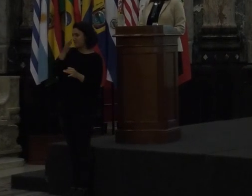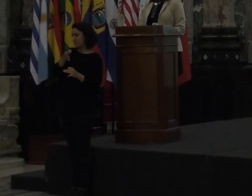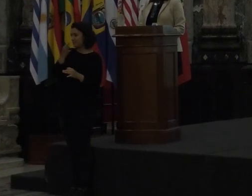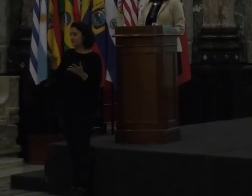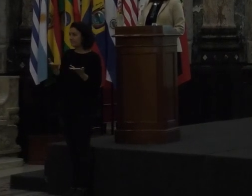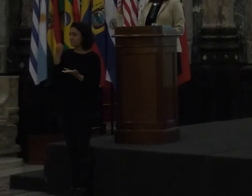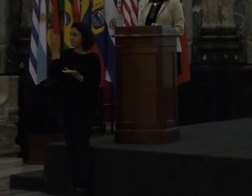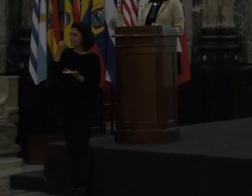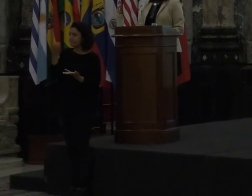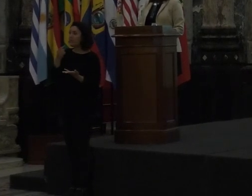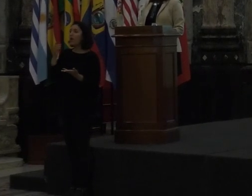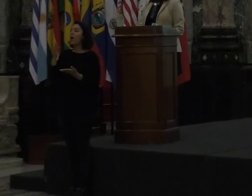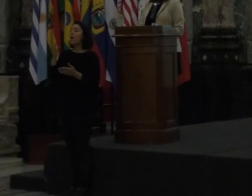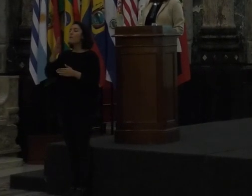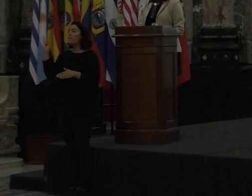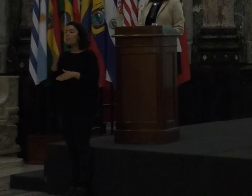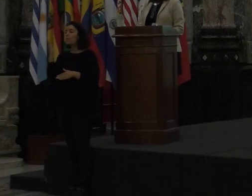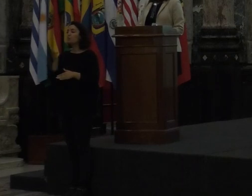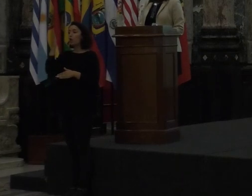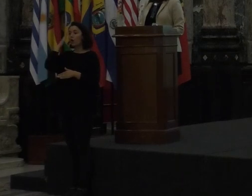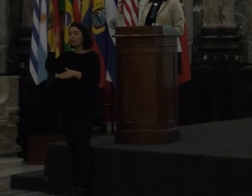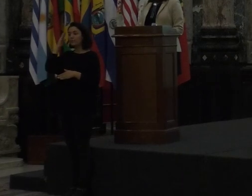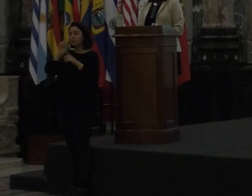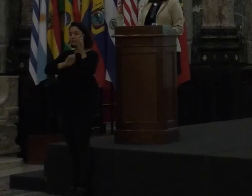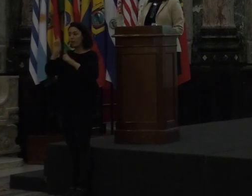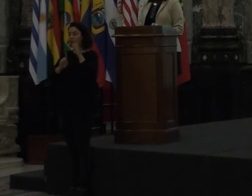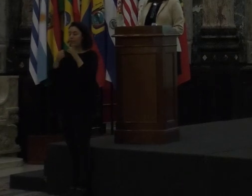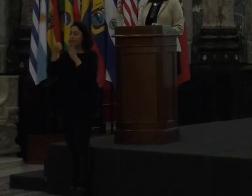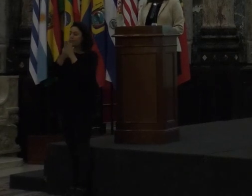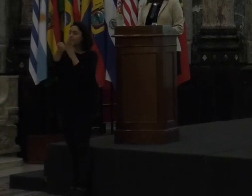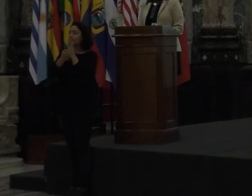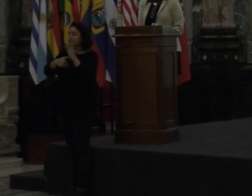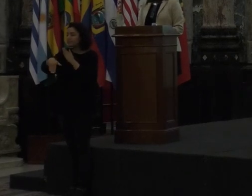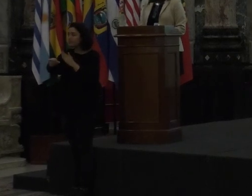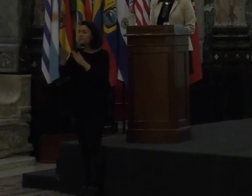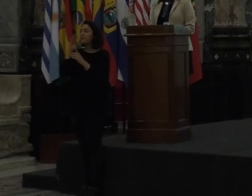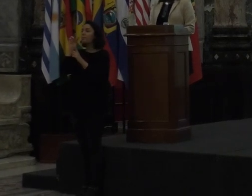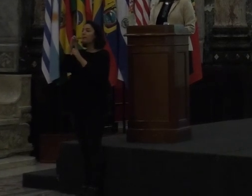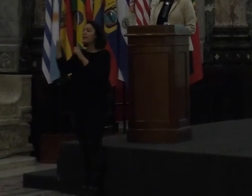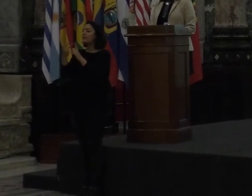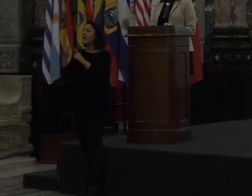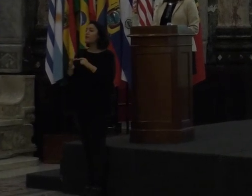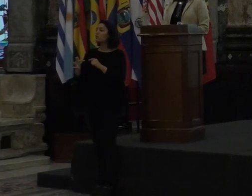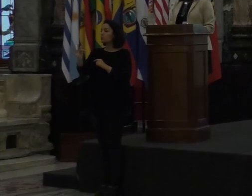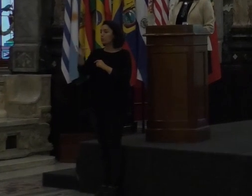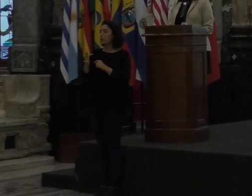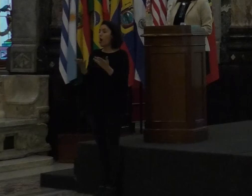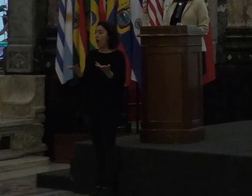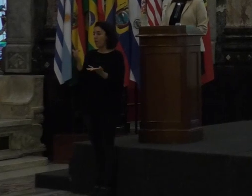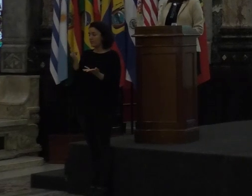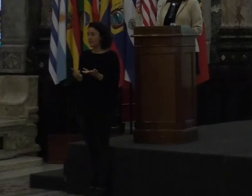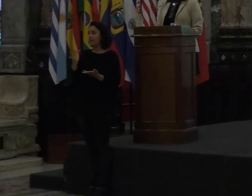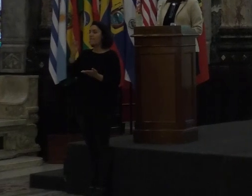inaugural, acción de conocimientos en psicología, desafíos emergentes y perspectivas de futuro, escuchamos al